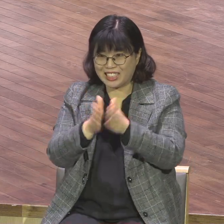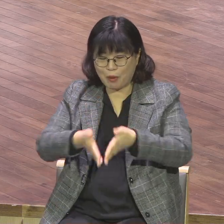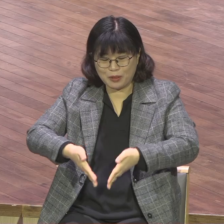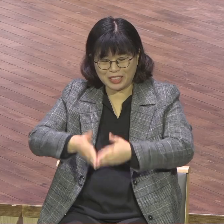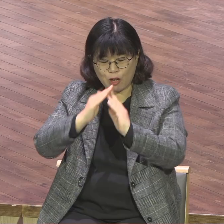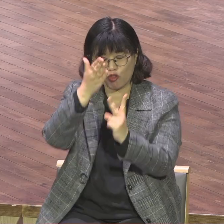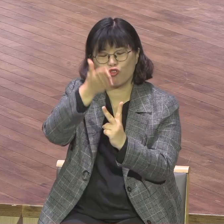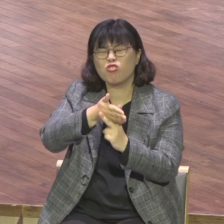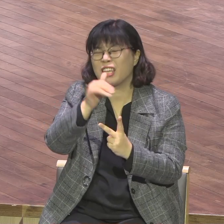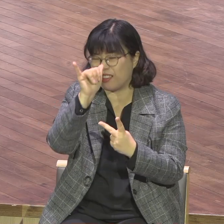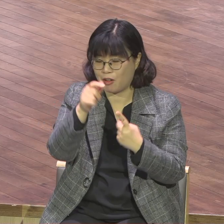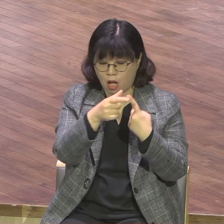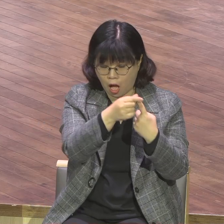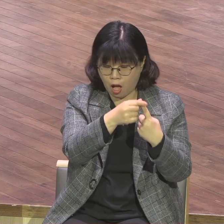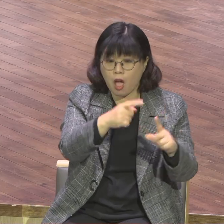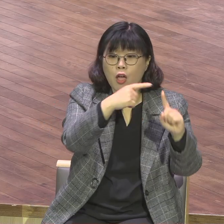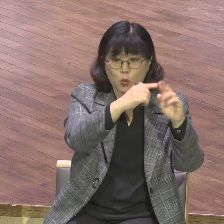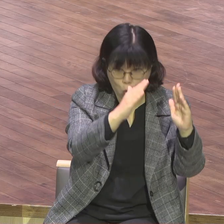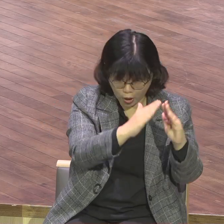있어요.